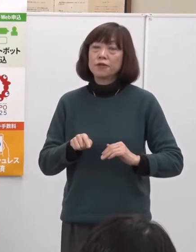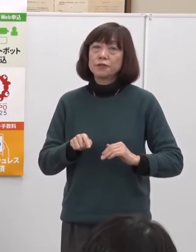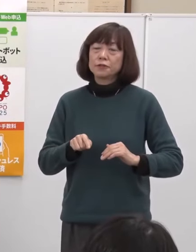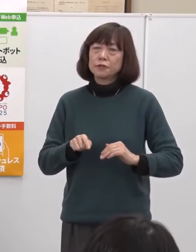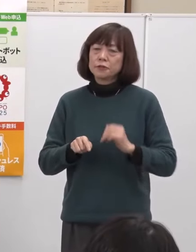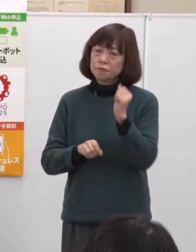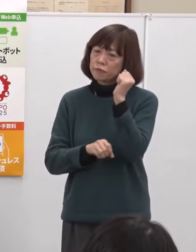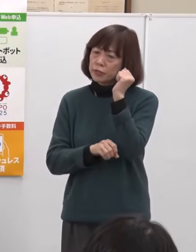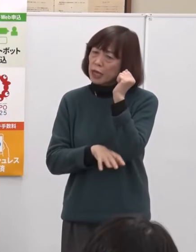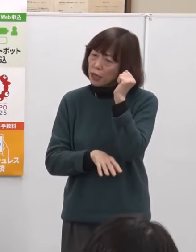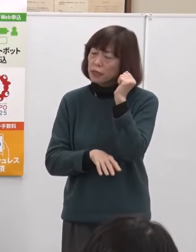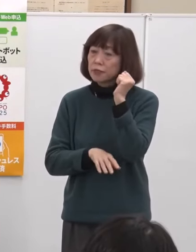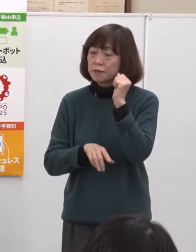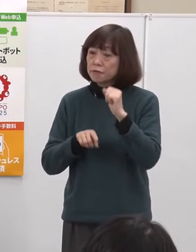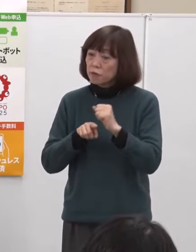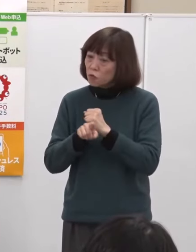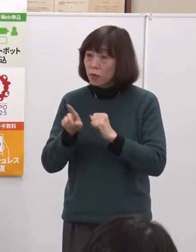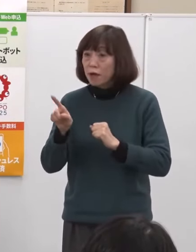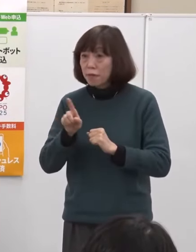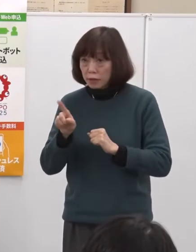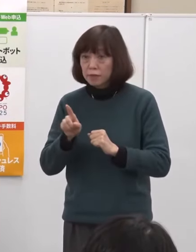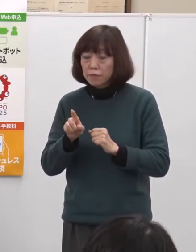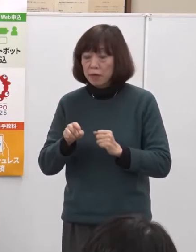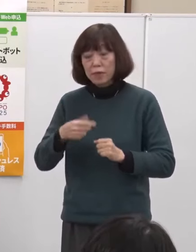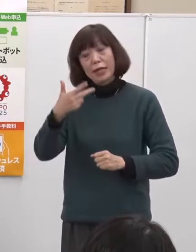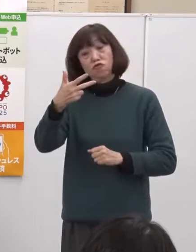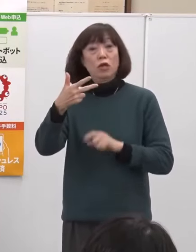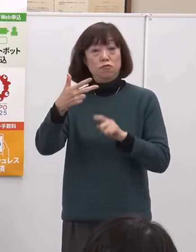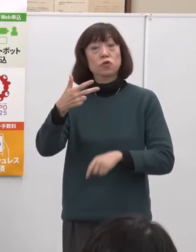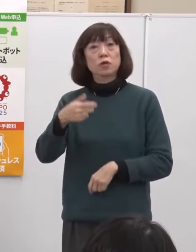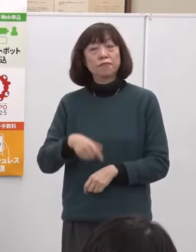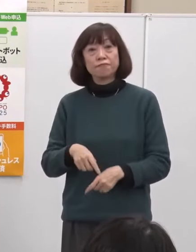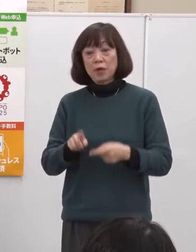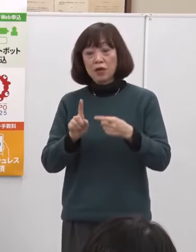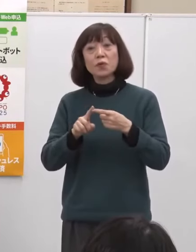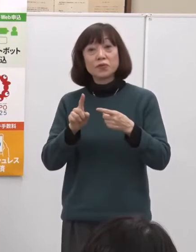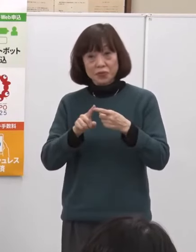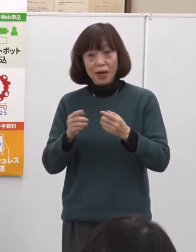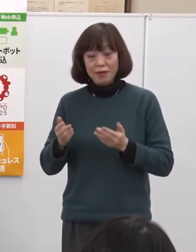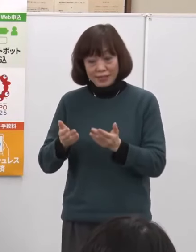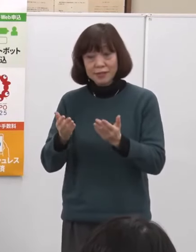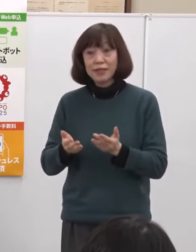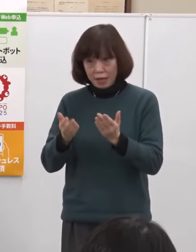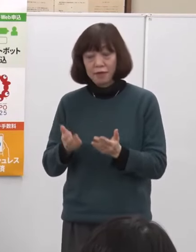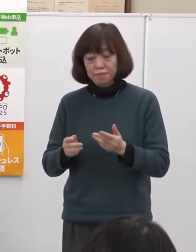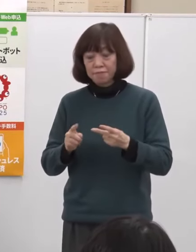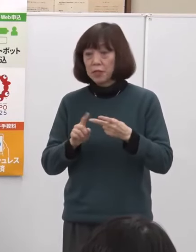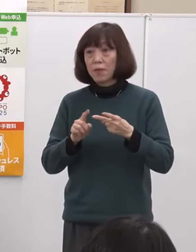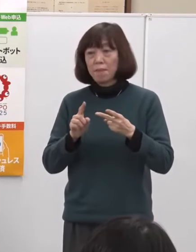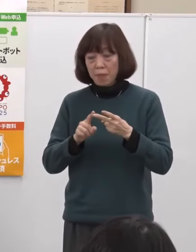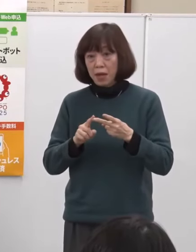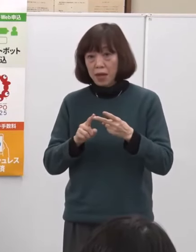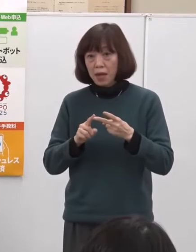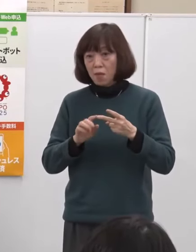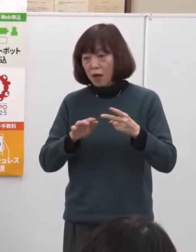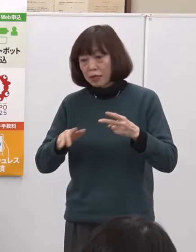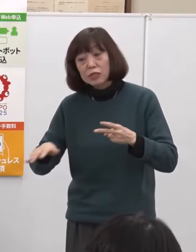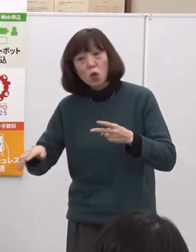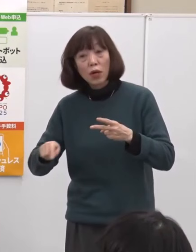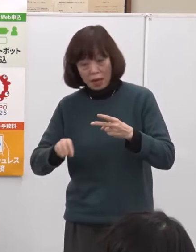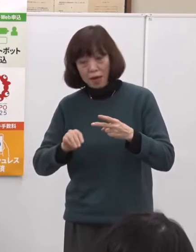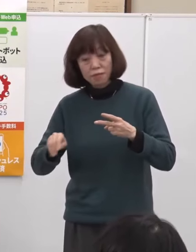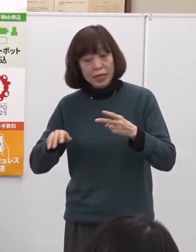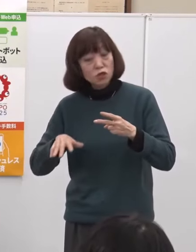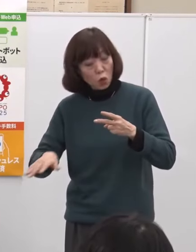原因になるものが7つあります。1つ目は震災としての地盤沈下、2番目が液状化による地盤沈